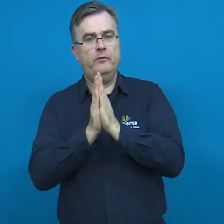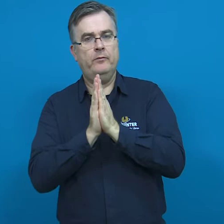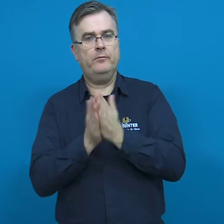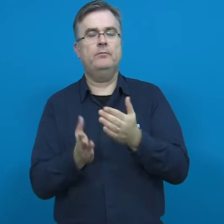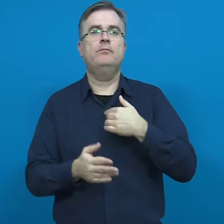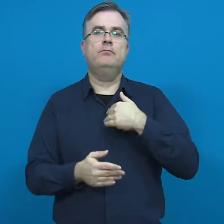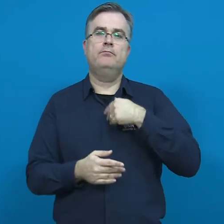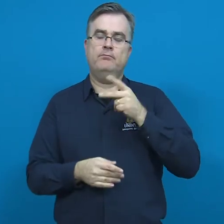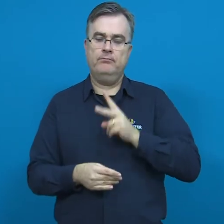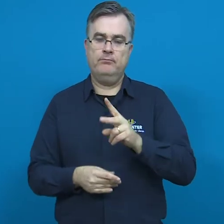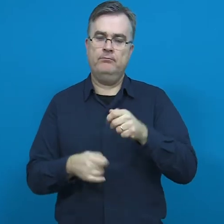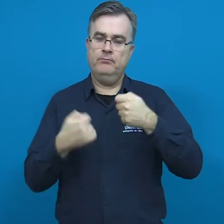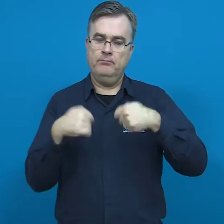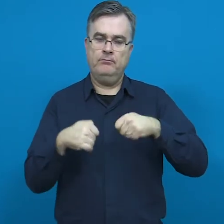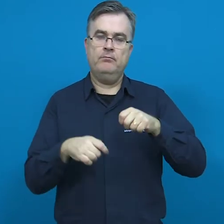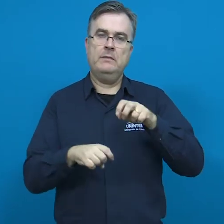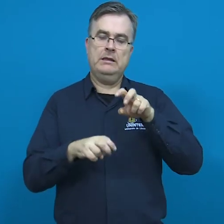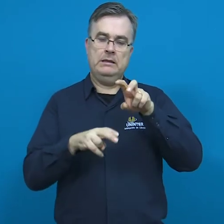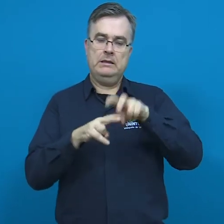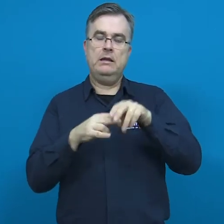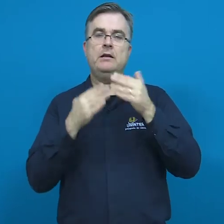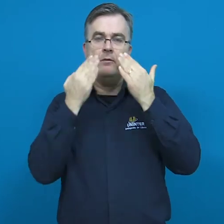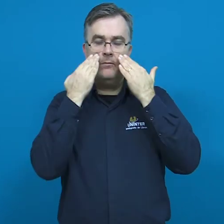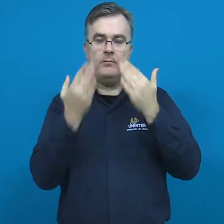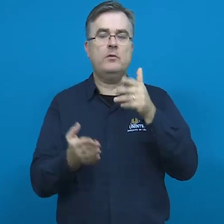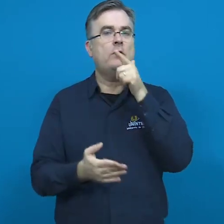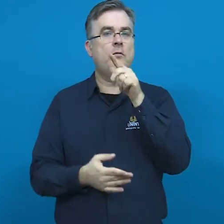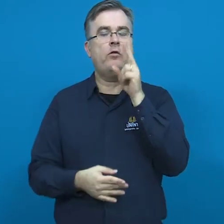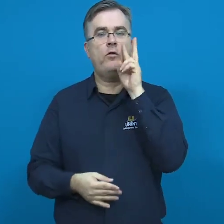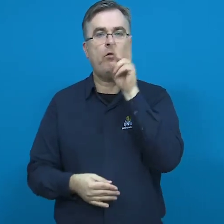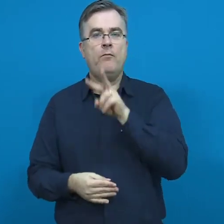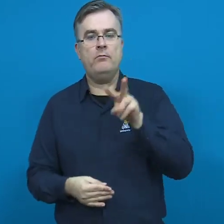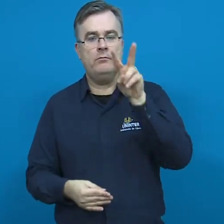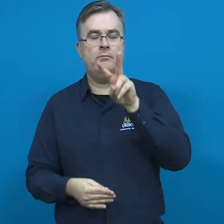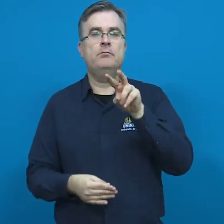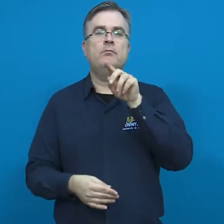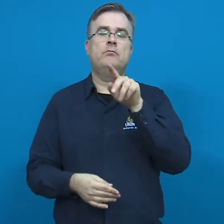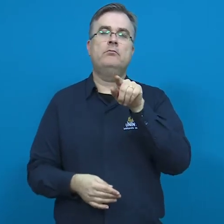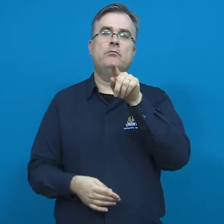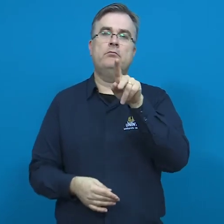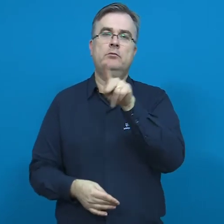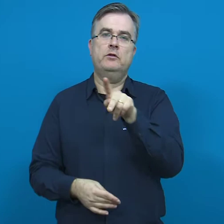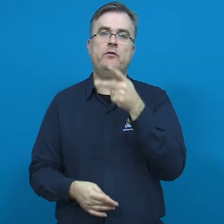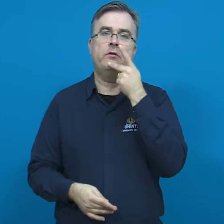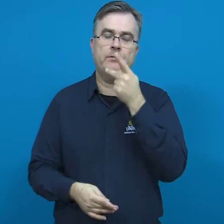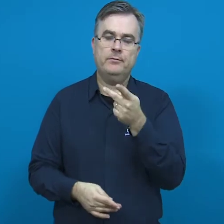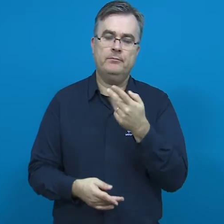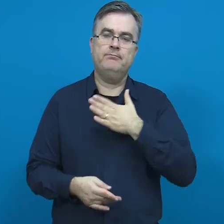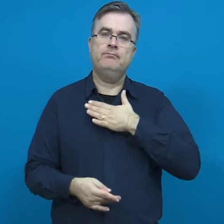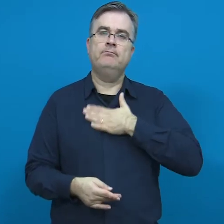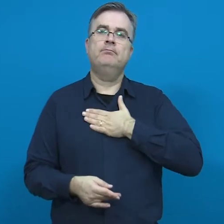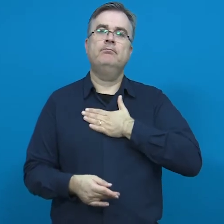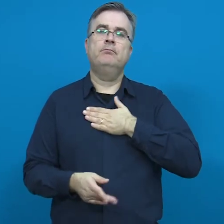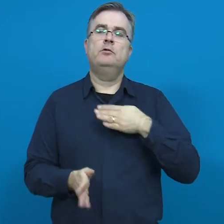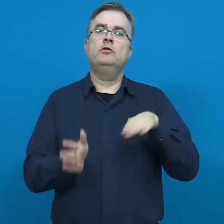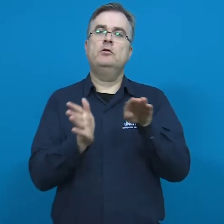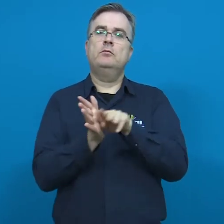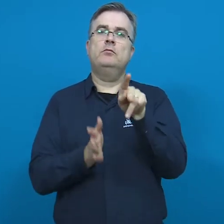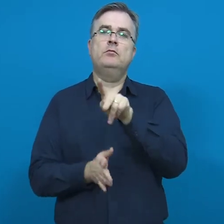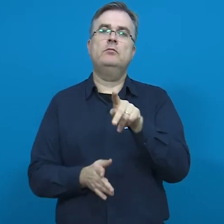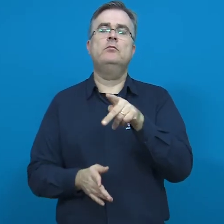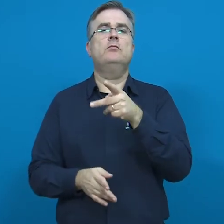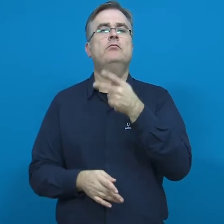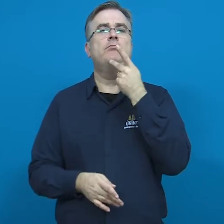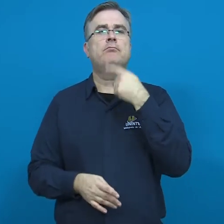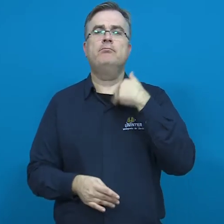por favor, eu sempre vou precisar sentar na frente para conseguir olhar o senhor falando. Eu chegava